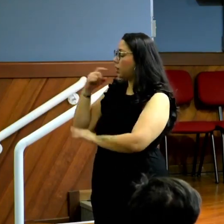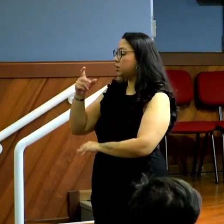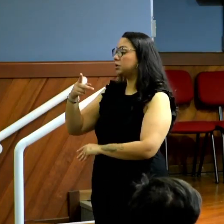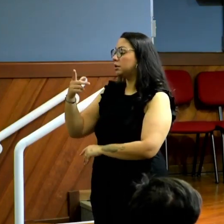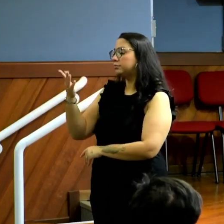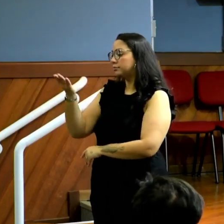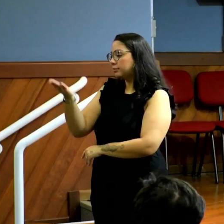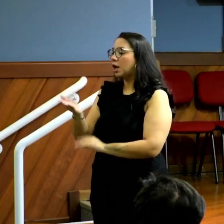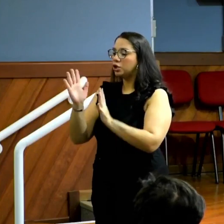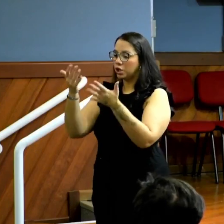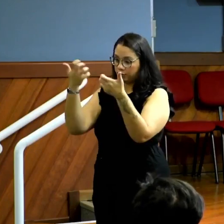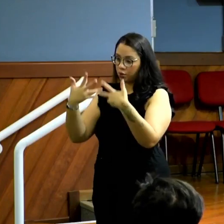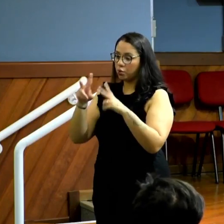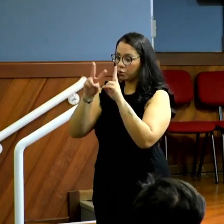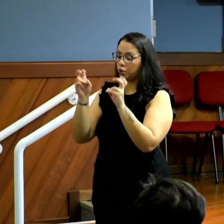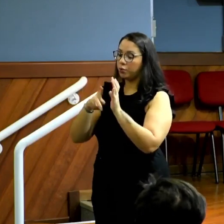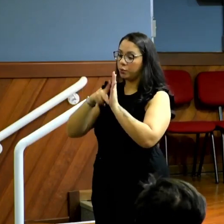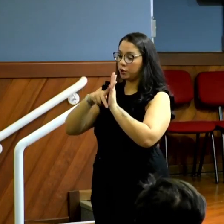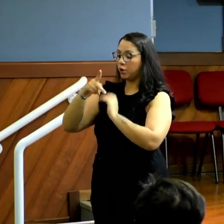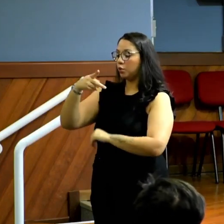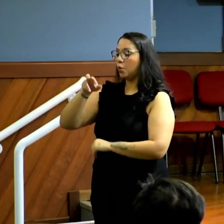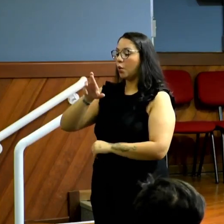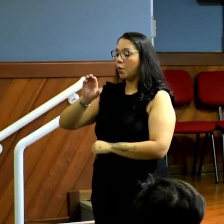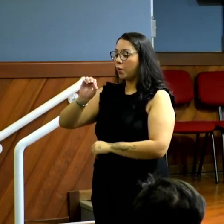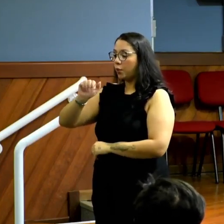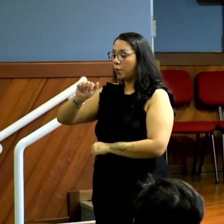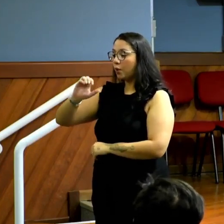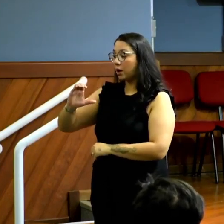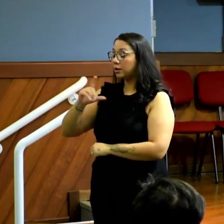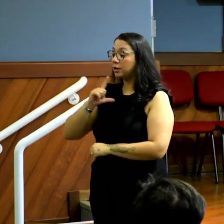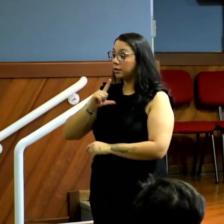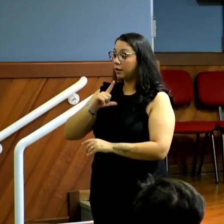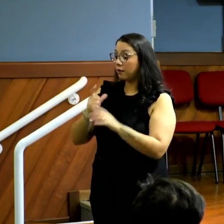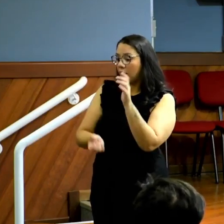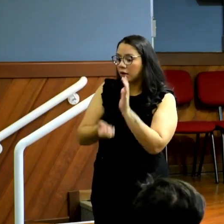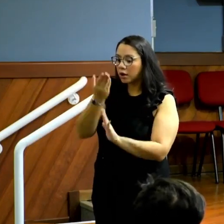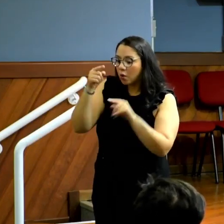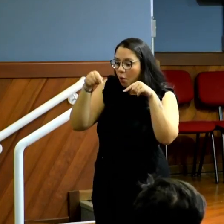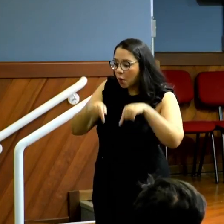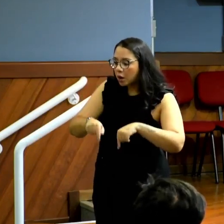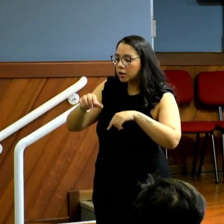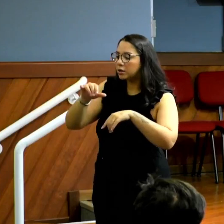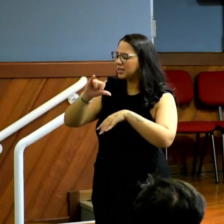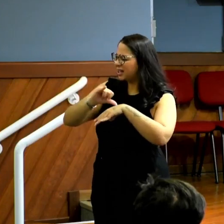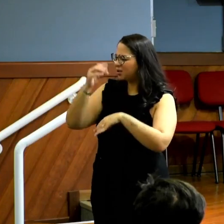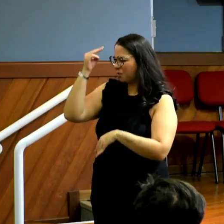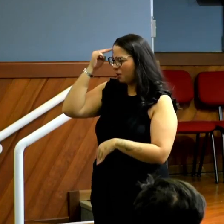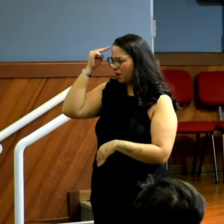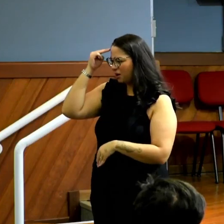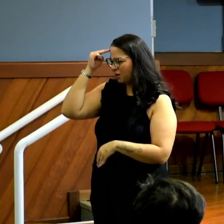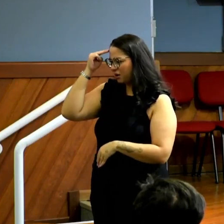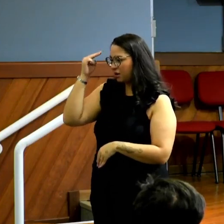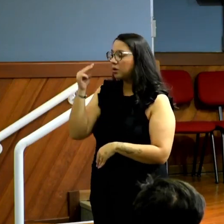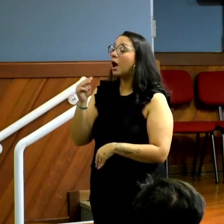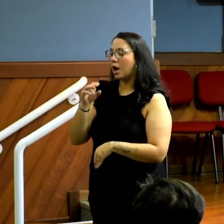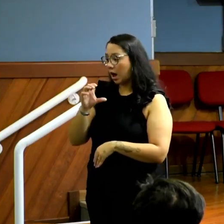colocou, que foi quando nós colocamos, né, nós instalamos aqui no Centro de Memória um repositório arquivístico digital